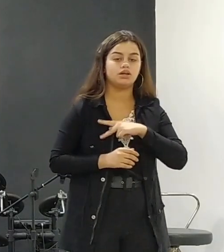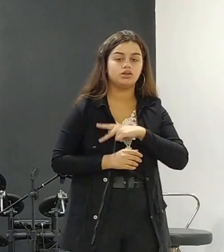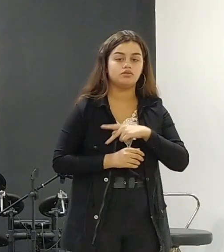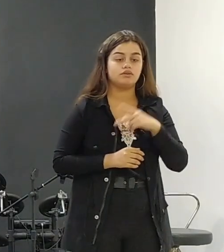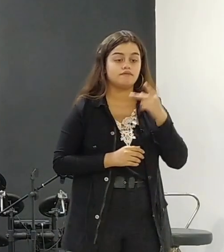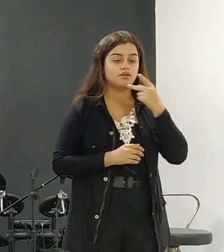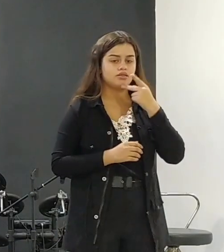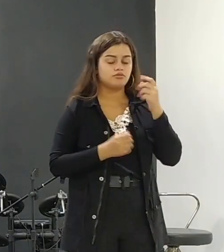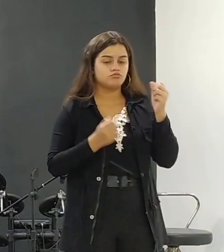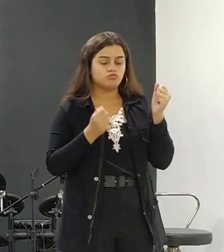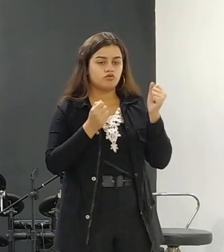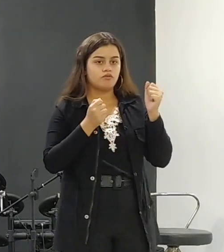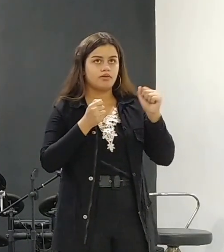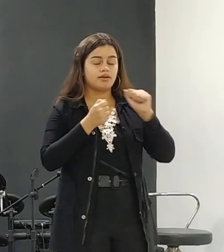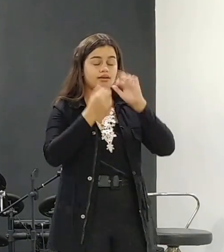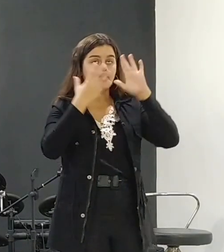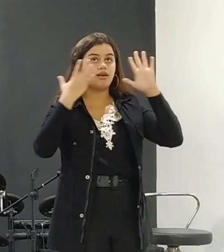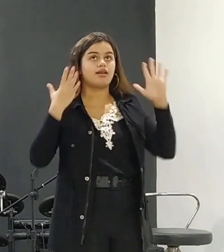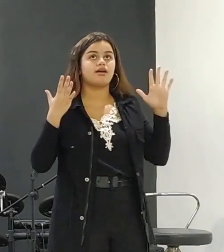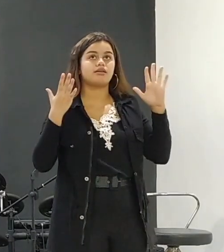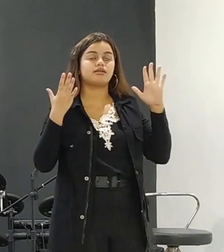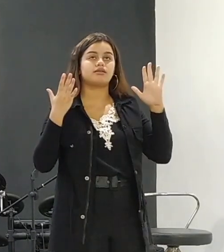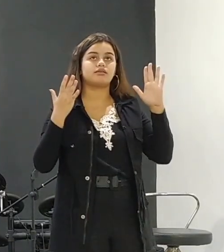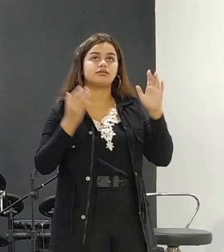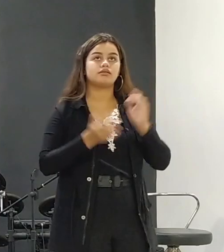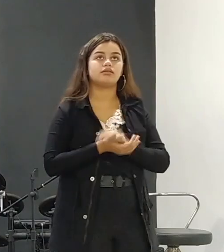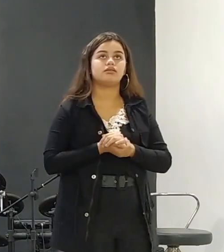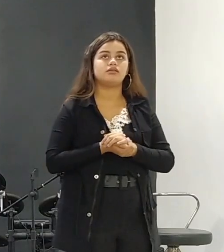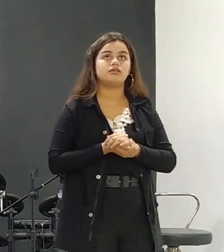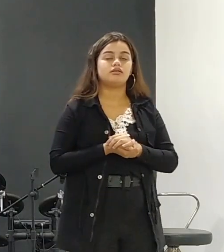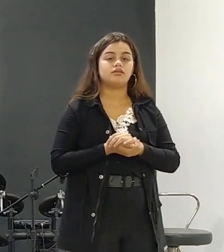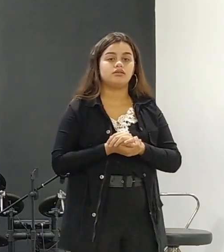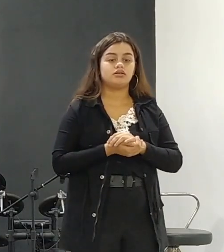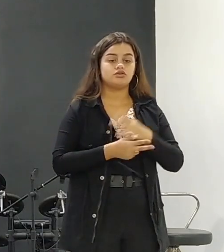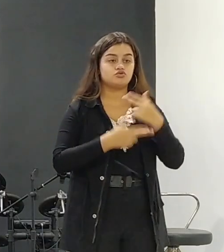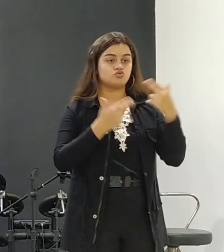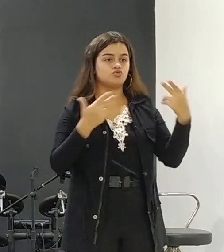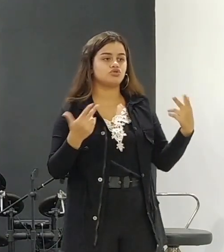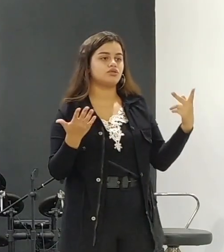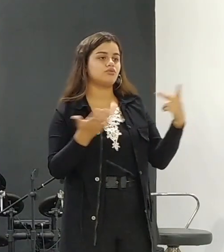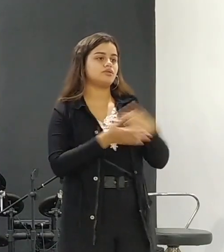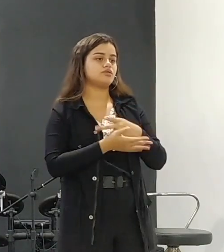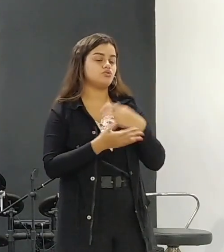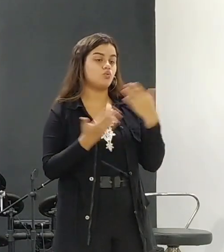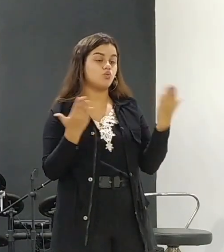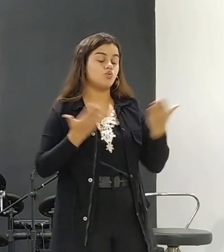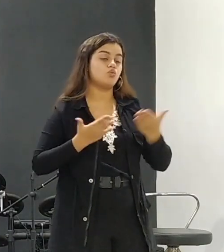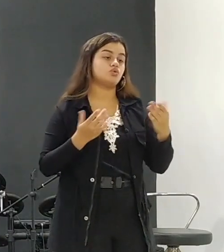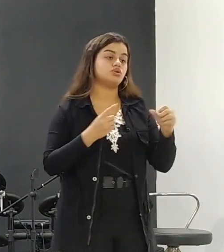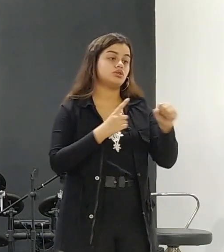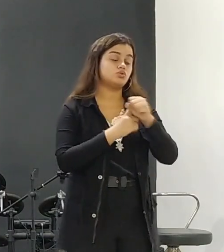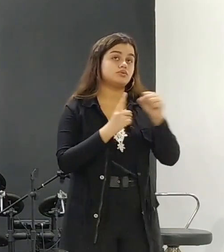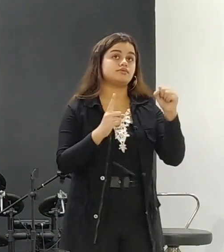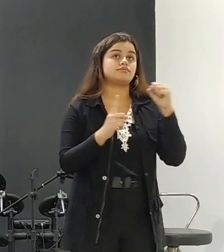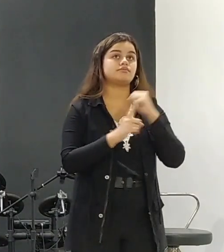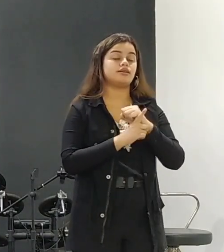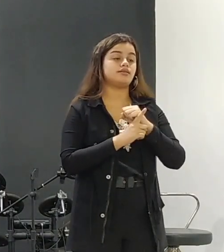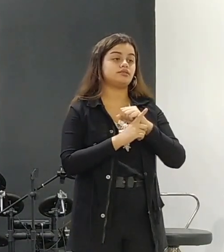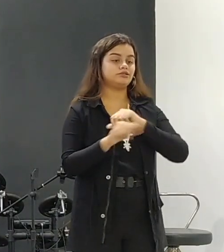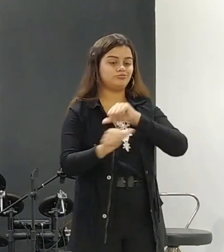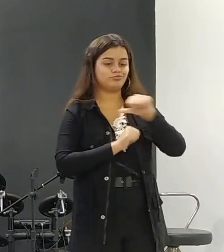uma forma muito clara os papéis dentro da família. O que tem acontecido hoje na sociedade é que esses papéis